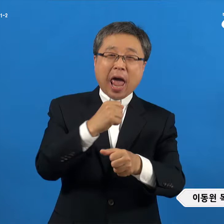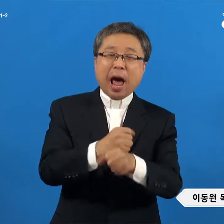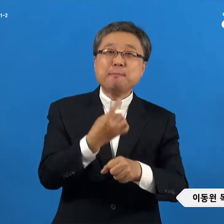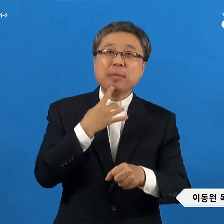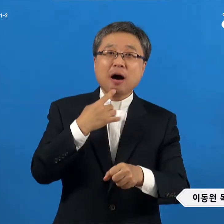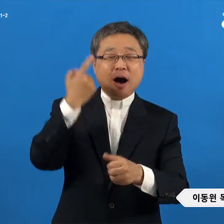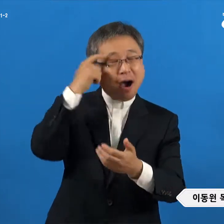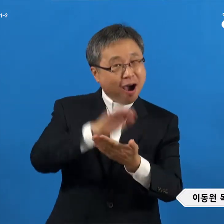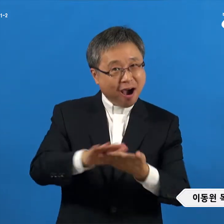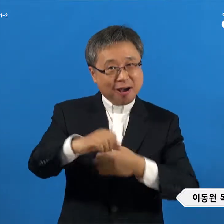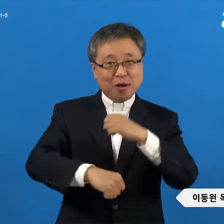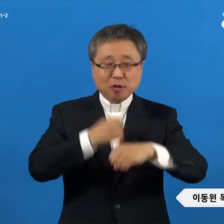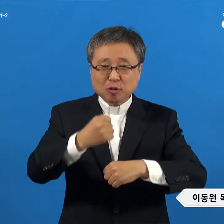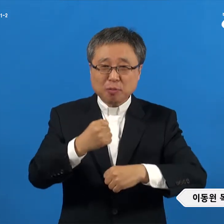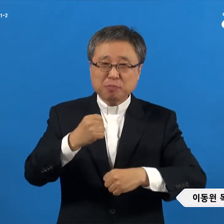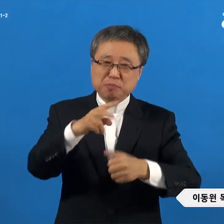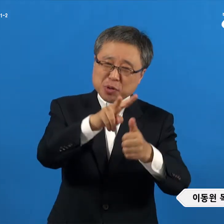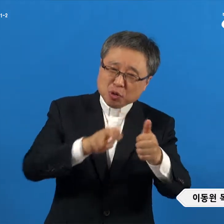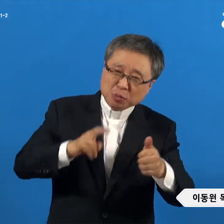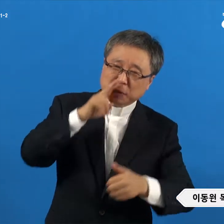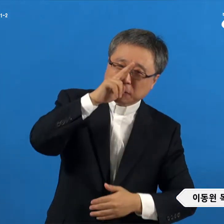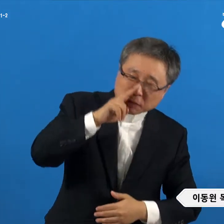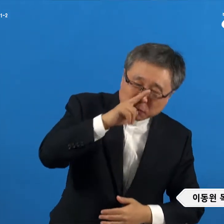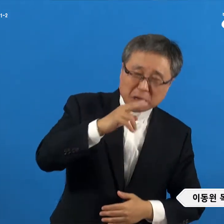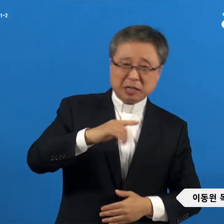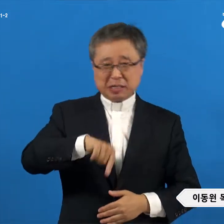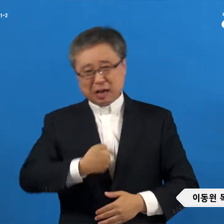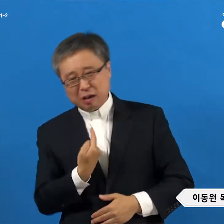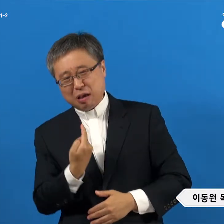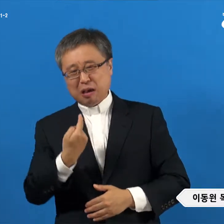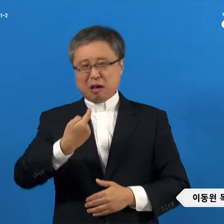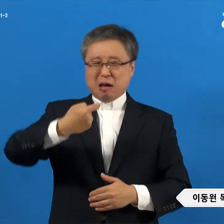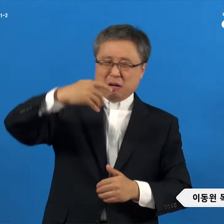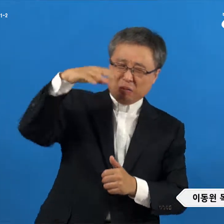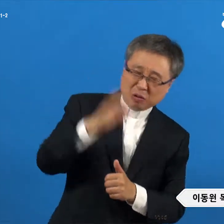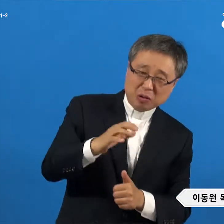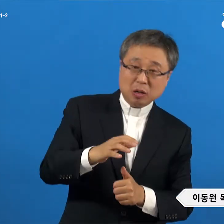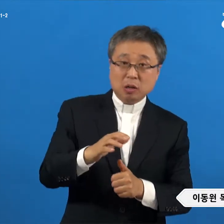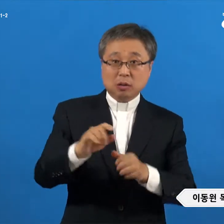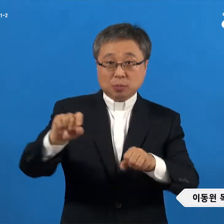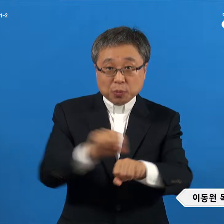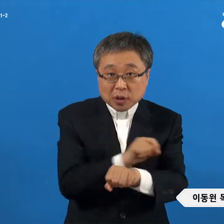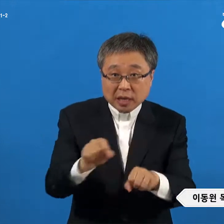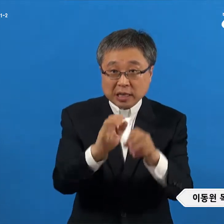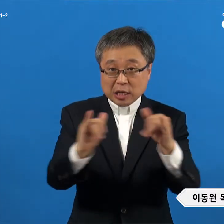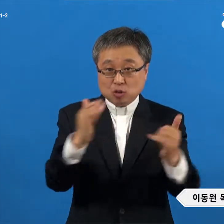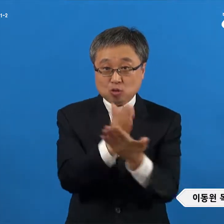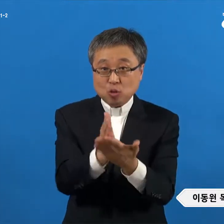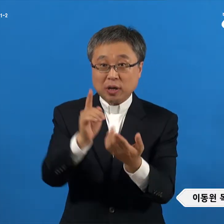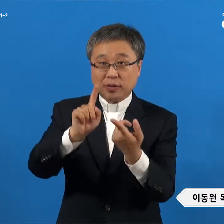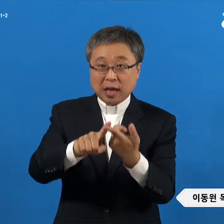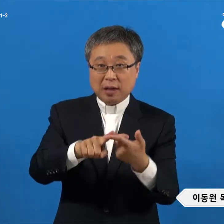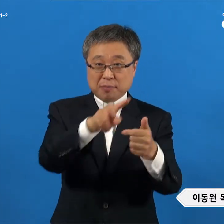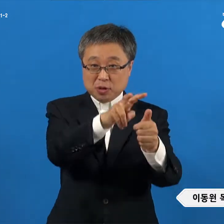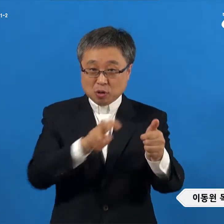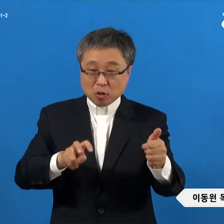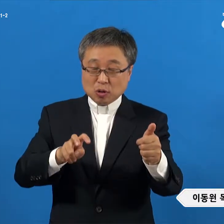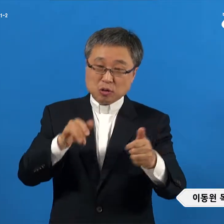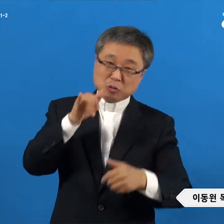질투, 미움의 중독, 자학, 특별한 인종에 대한 증오의 중독, 파괴적 상상으로 가득 차